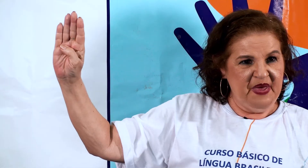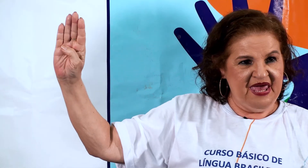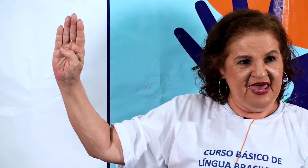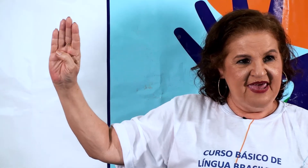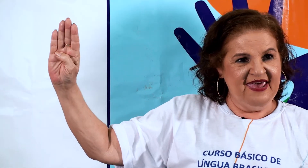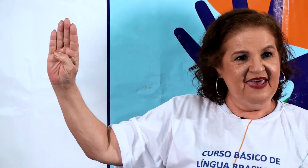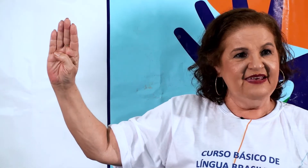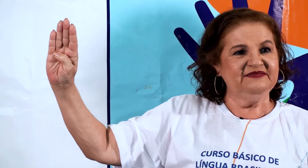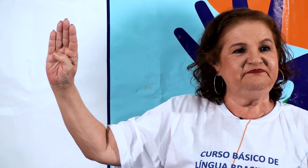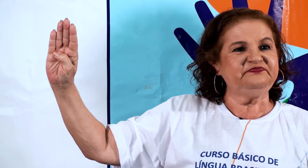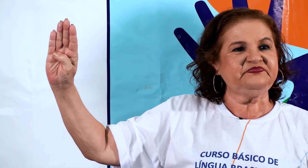B,